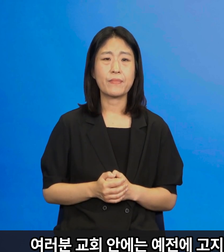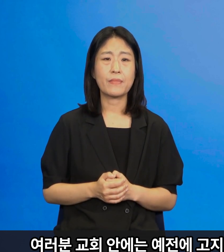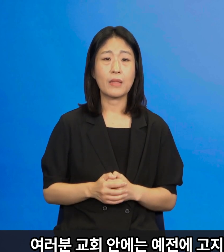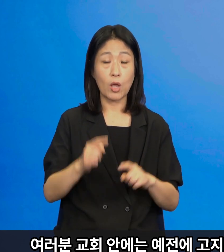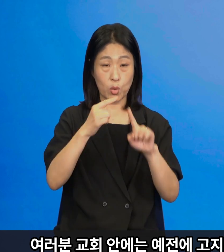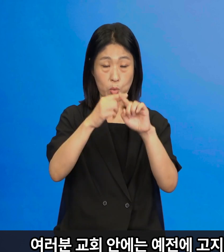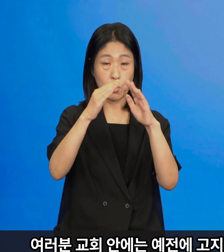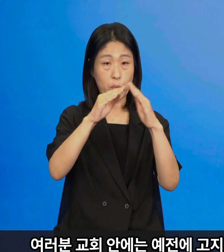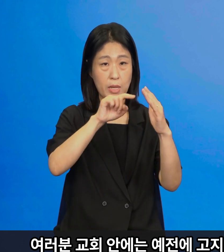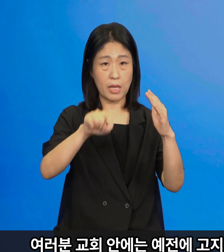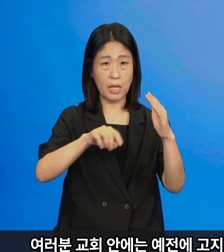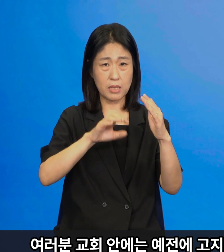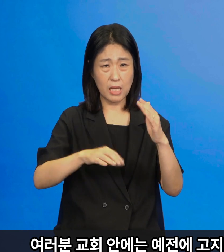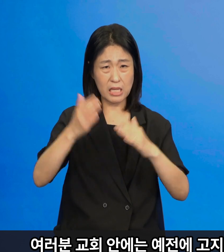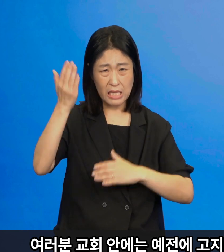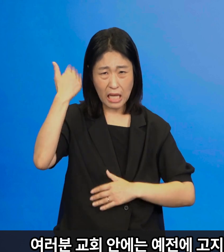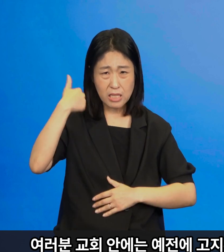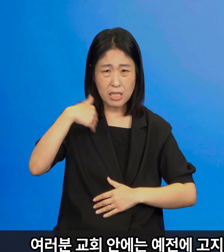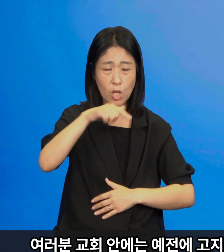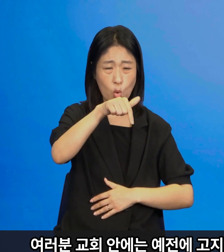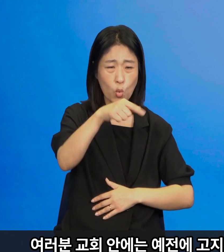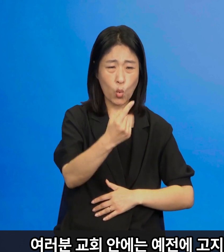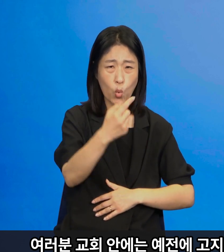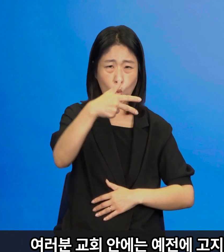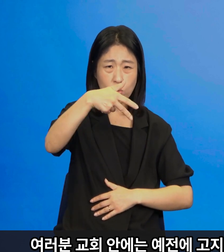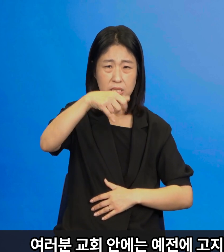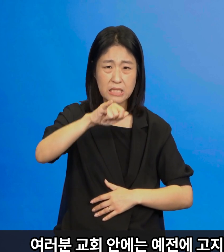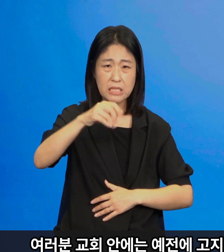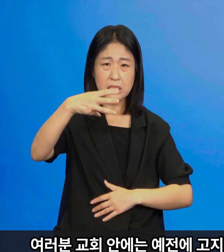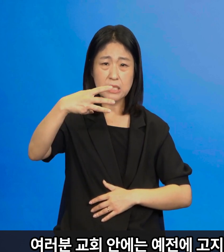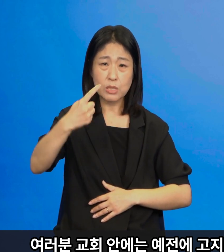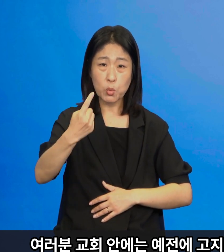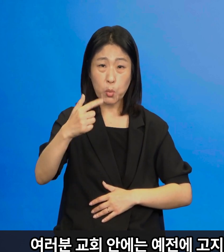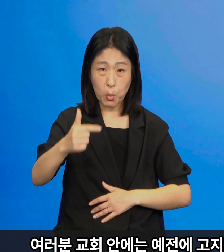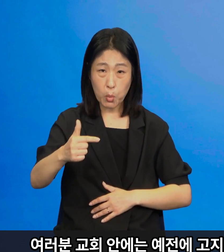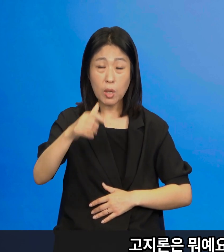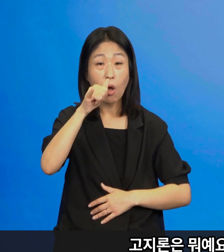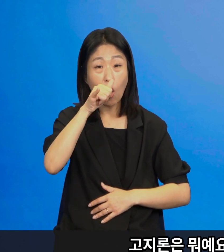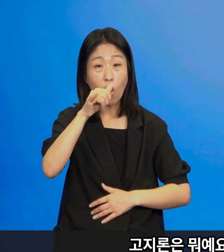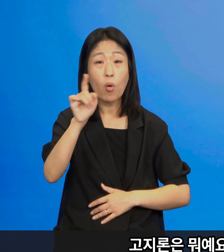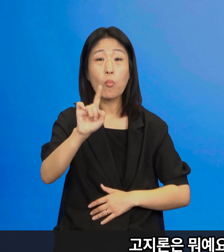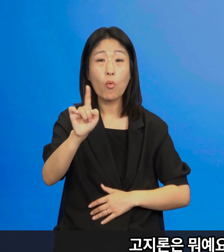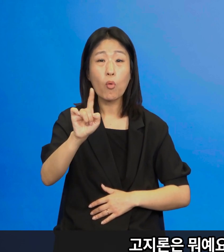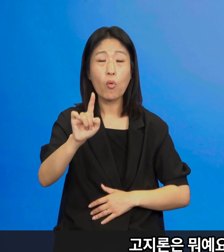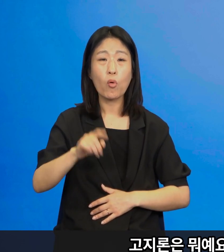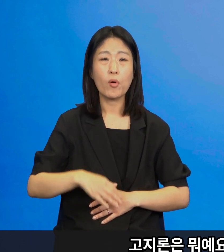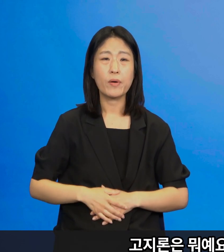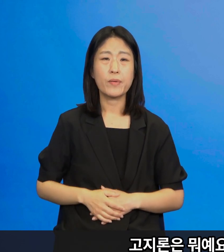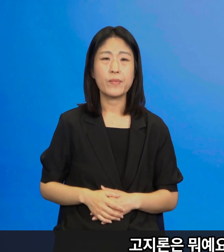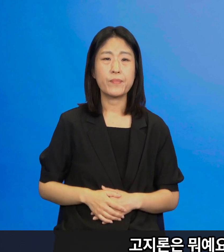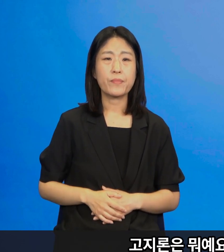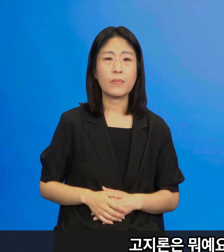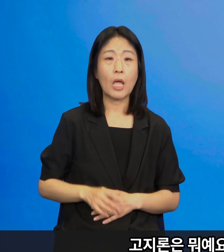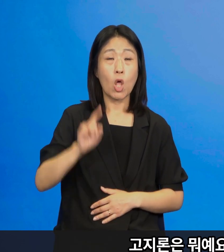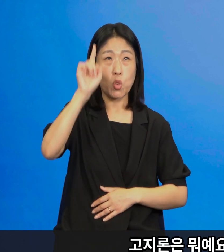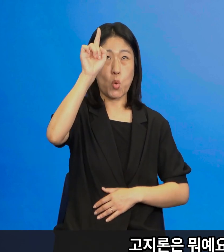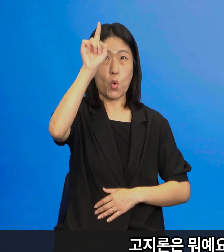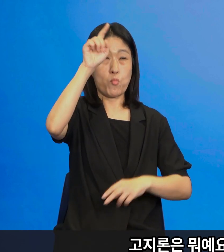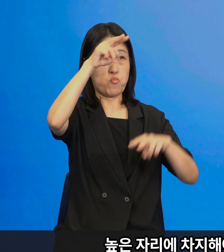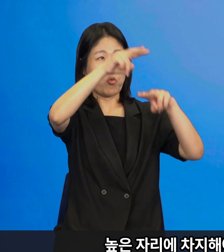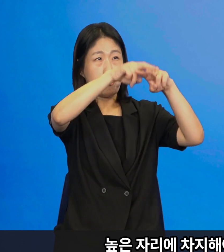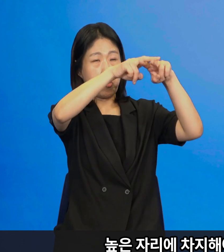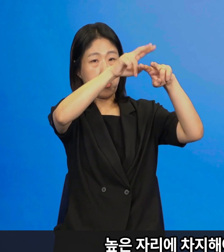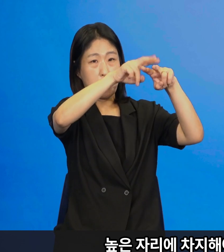교회 안에는 예전에 고지론이라는 것이 들어왔었어요. 한때는. 고지론은 뭐예요? 높은 곳에